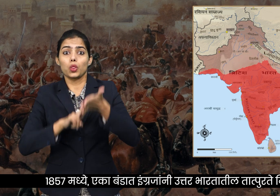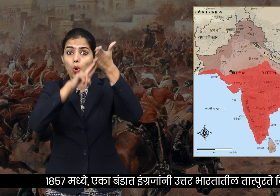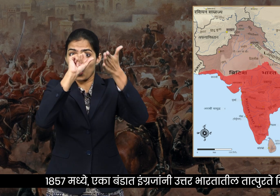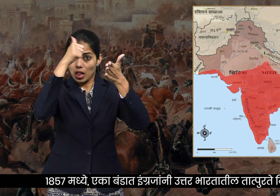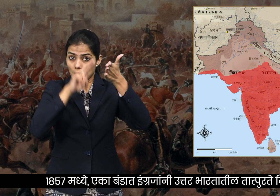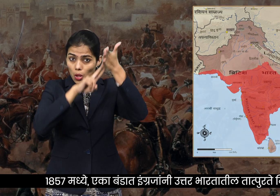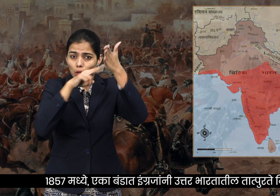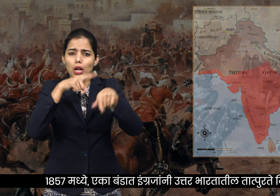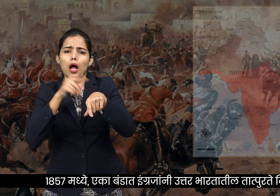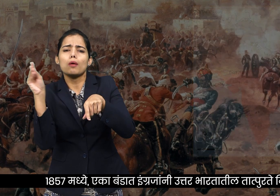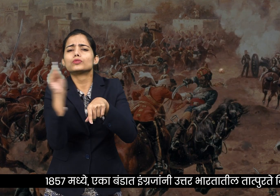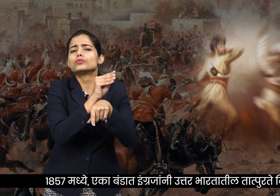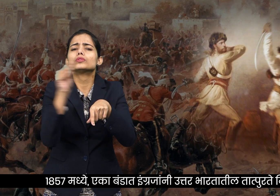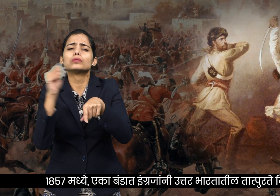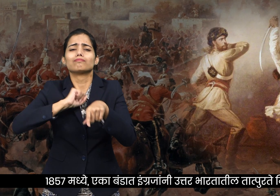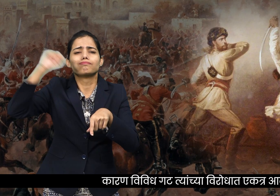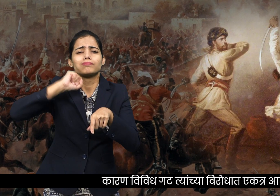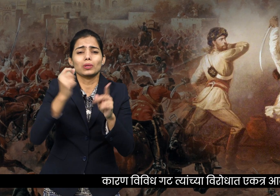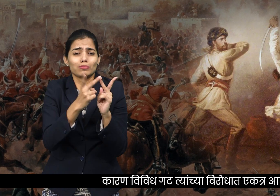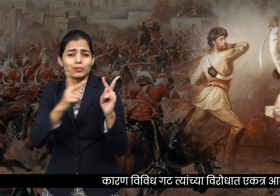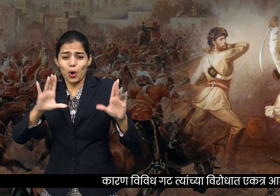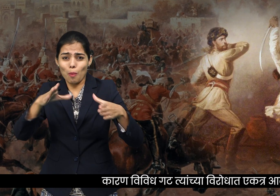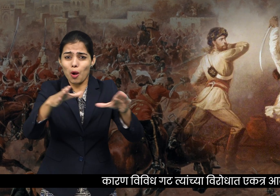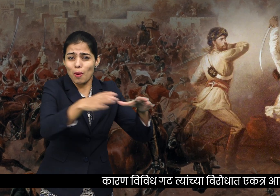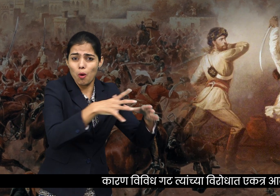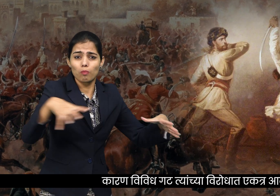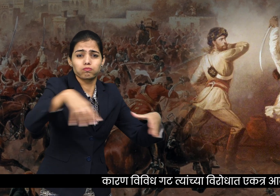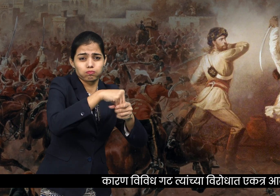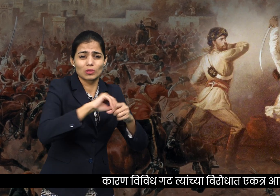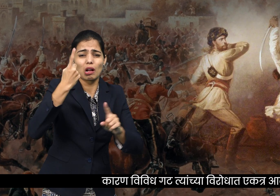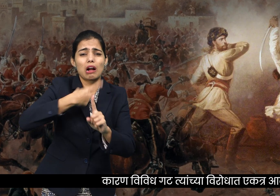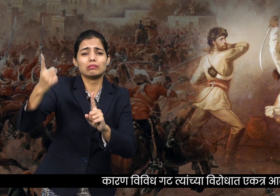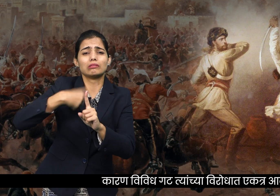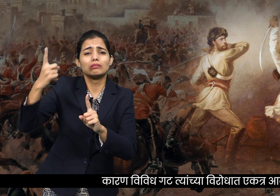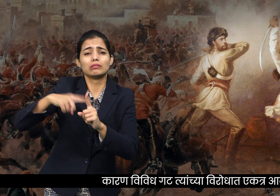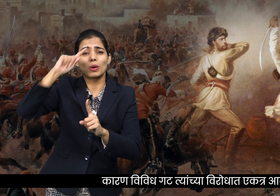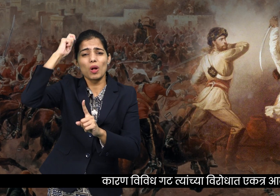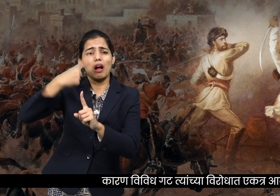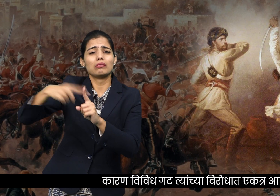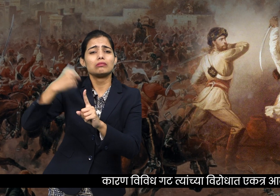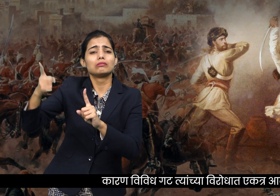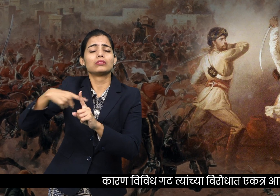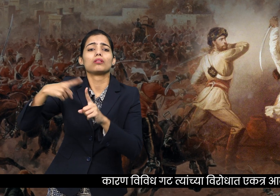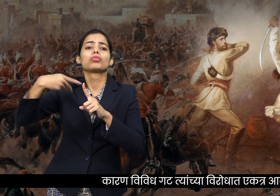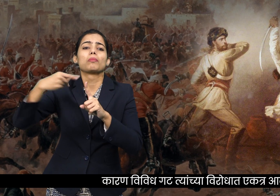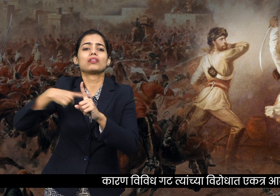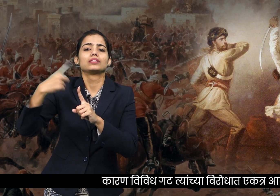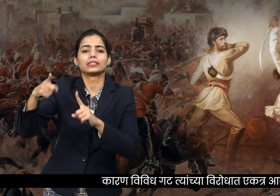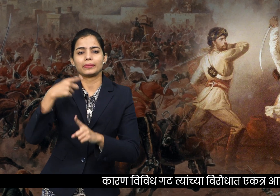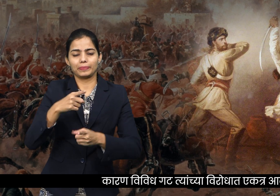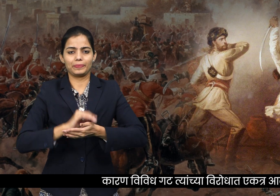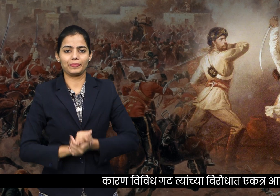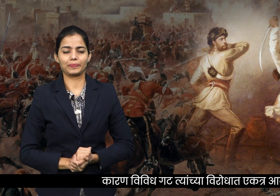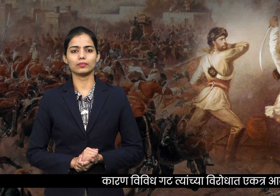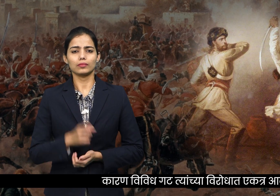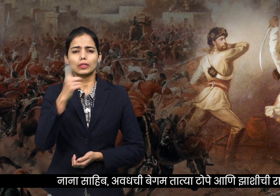भारतातील तात्पुरते नियंत्रण गमावले, कारण विविध गट त्यांच्या विरोधात एकत्र आले.